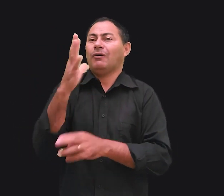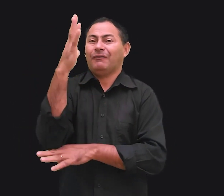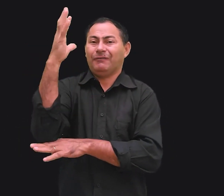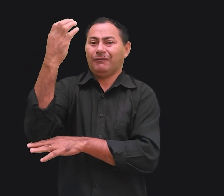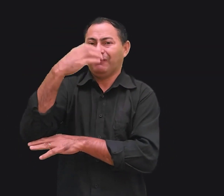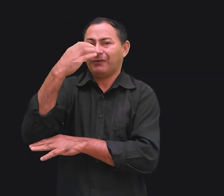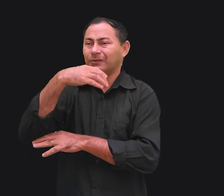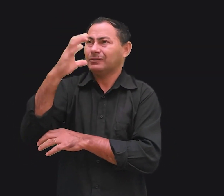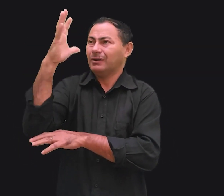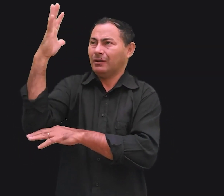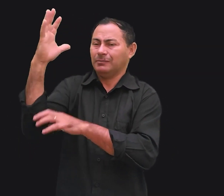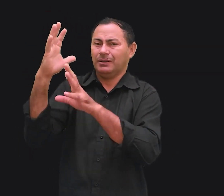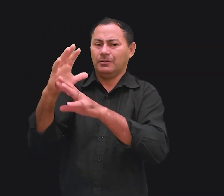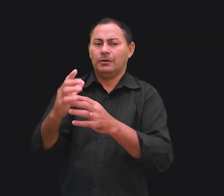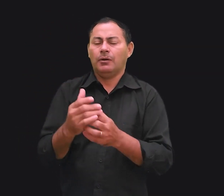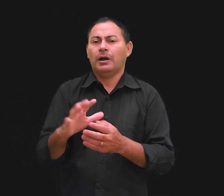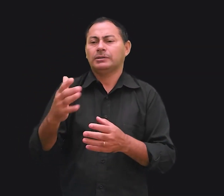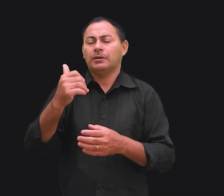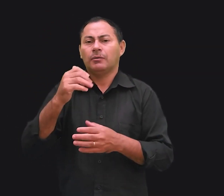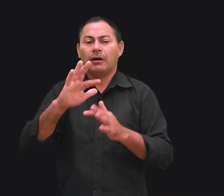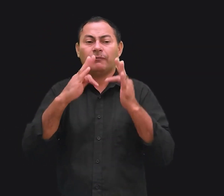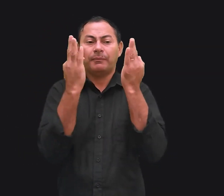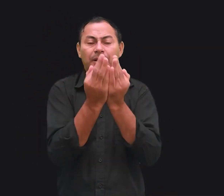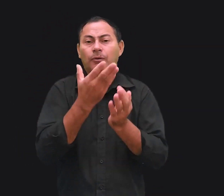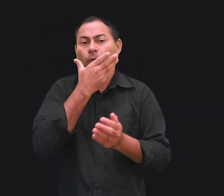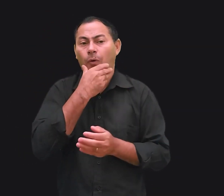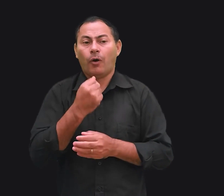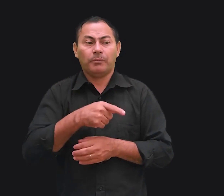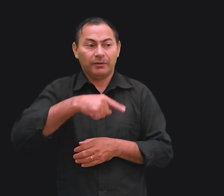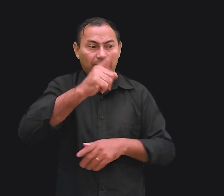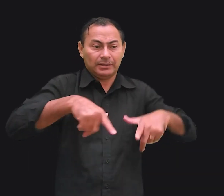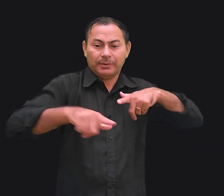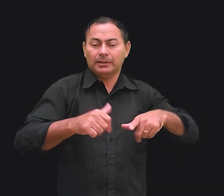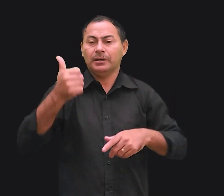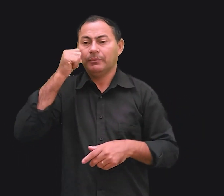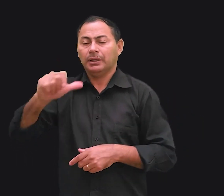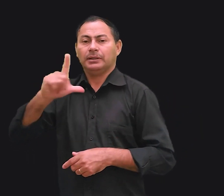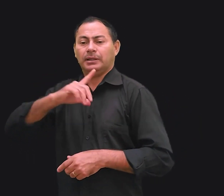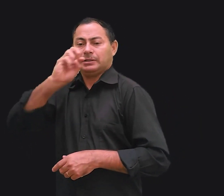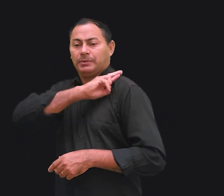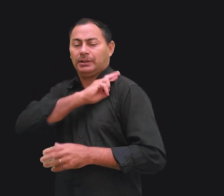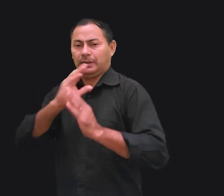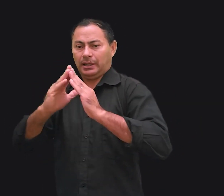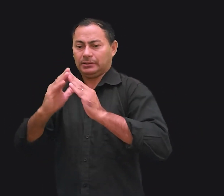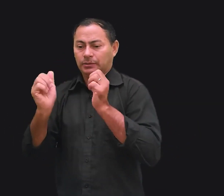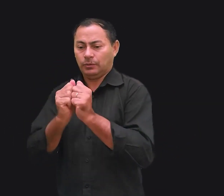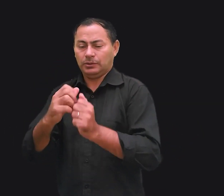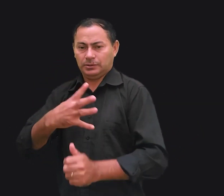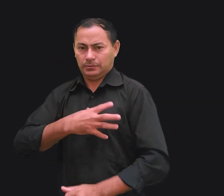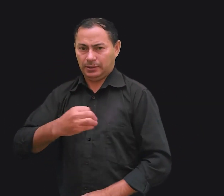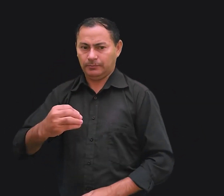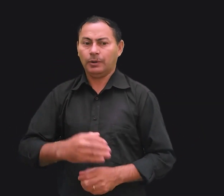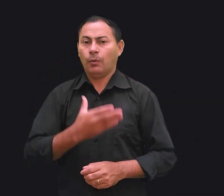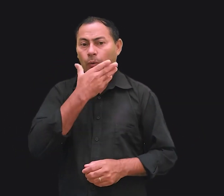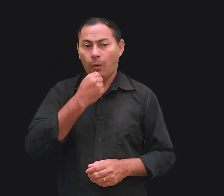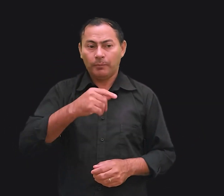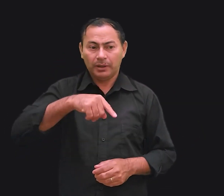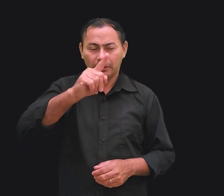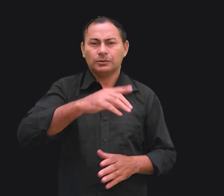árvore. Em muitas famílias, o marido deixa o lar para trabalhar e a mulher tem suas responsabilidades em casa com os filhos. O homem